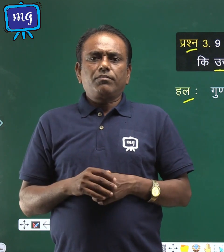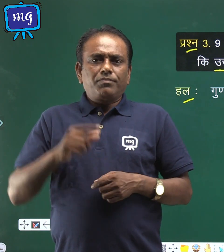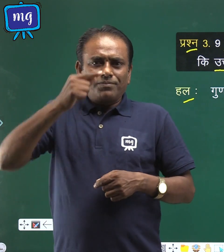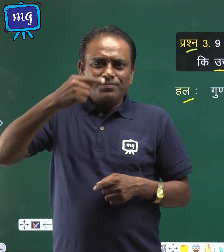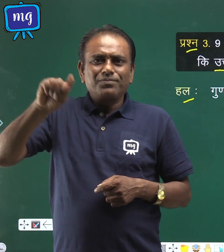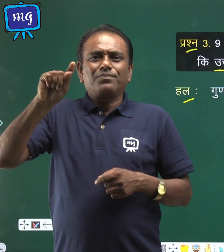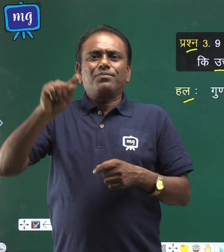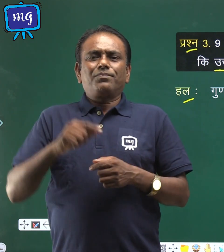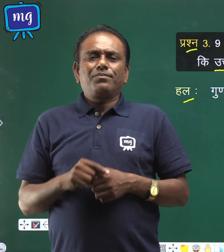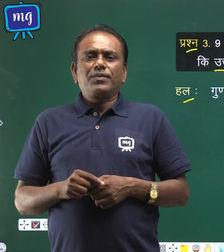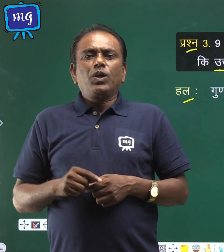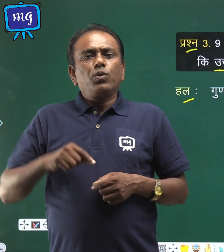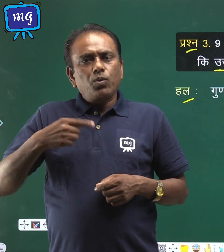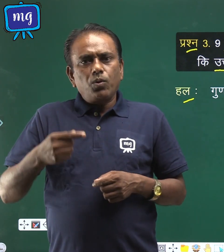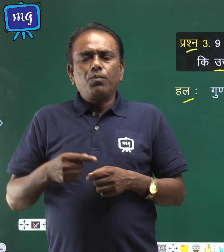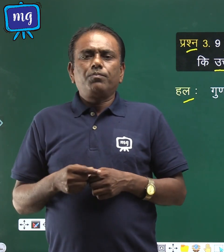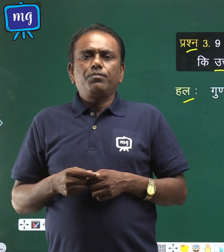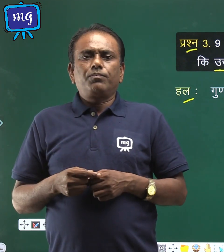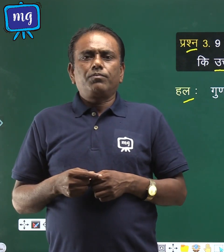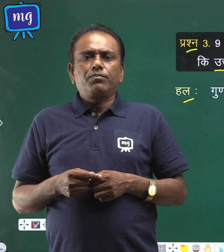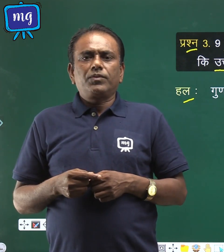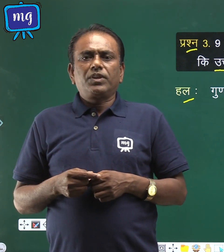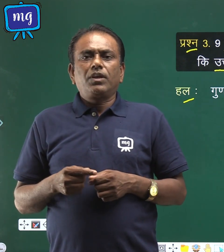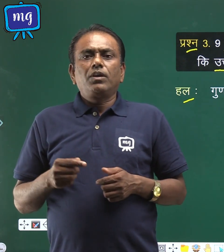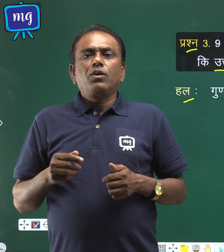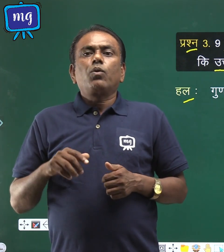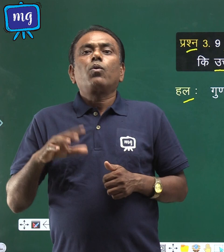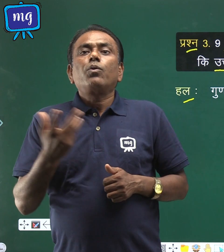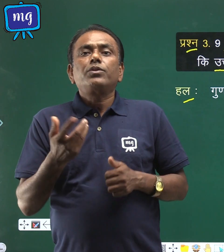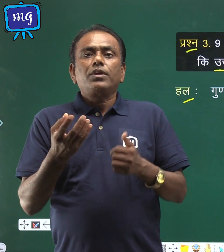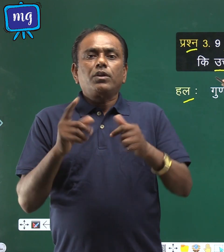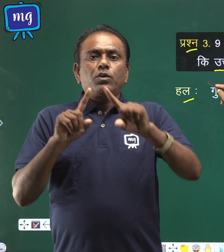सही है। तो कौन सी संक्रिया होगी?